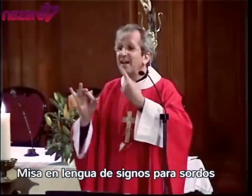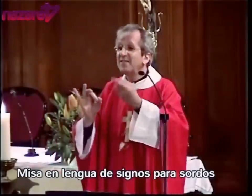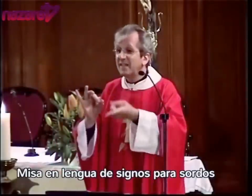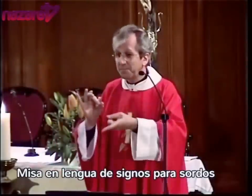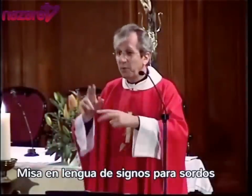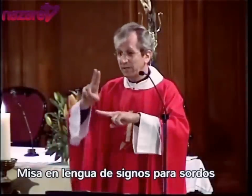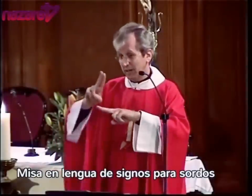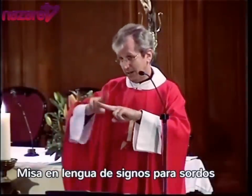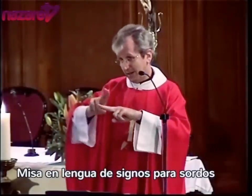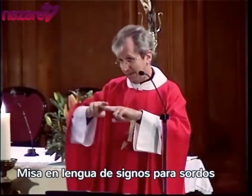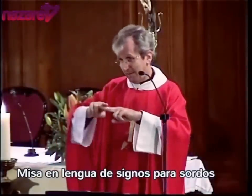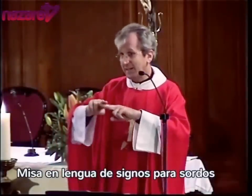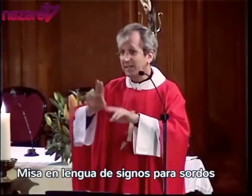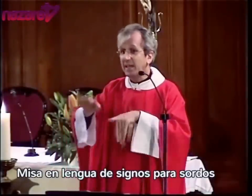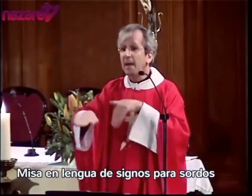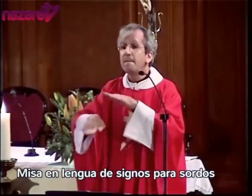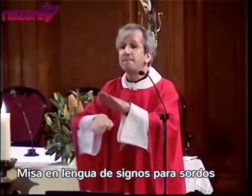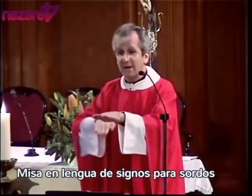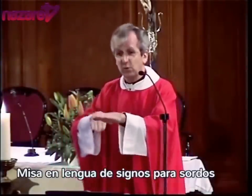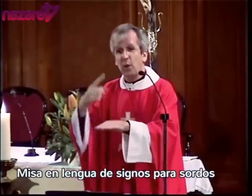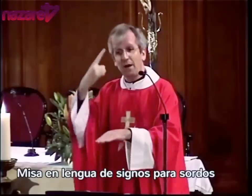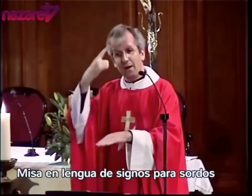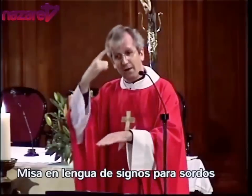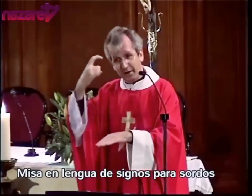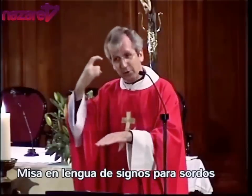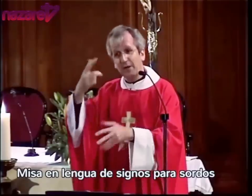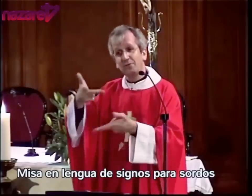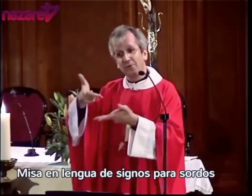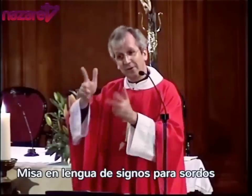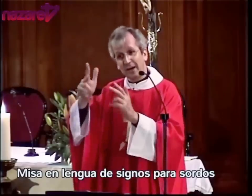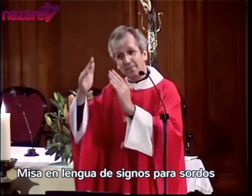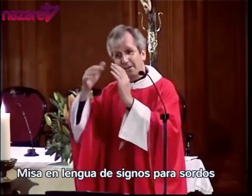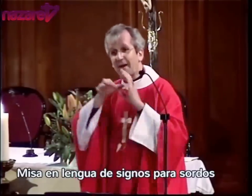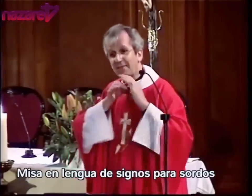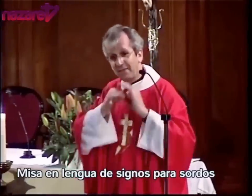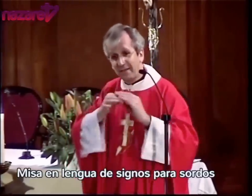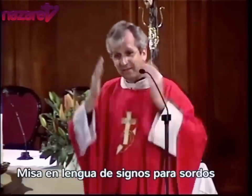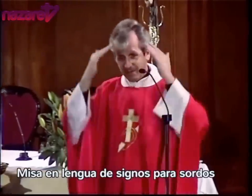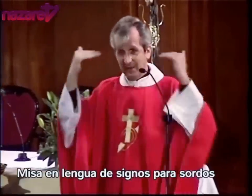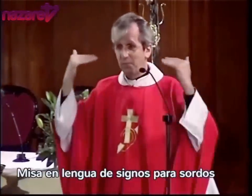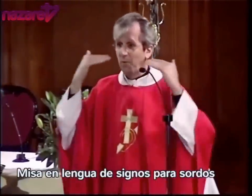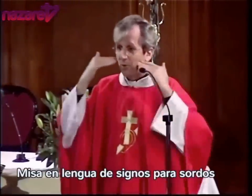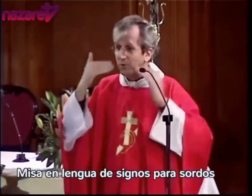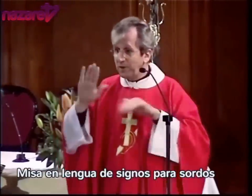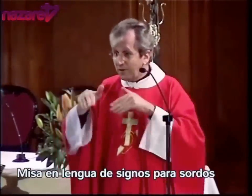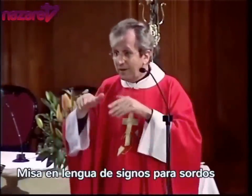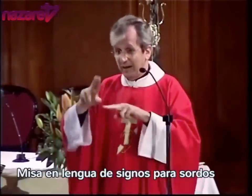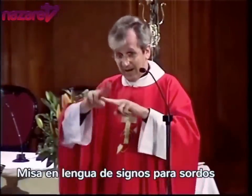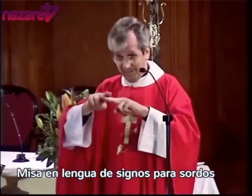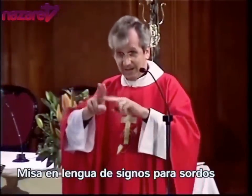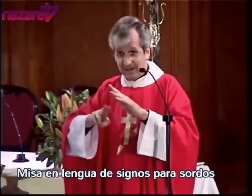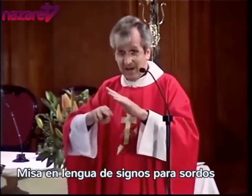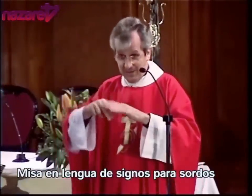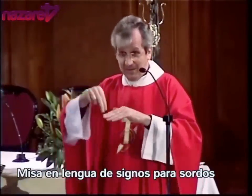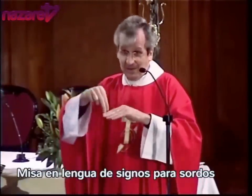7 semanas después de la fiesta de Pascua, recordando la libertad del pueblo judío,